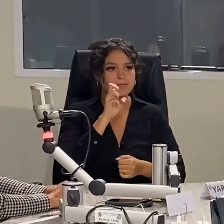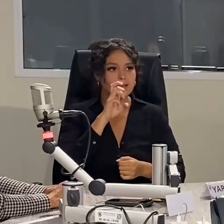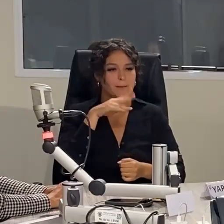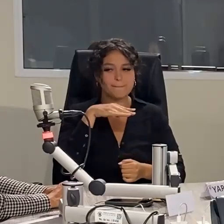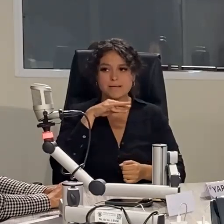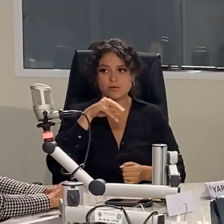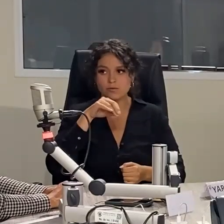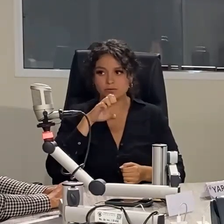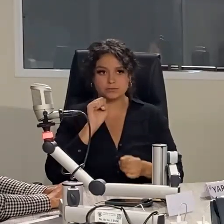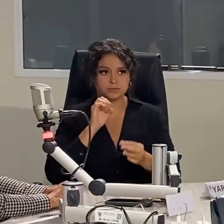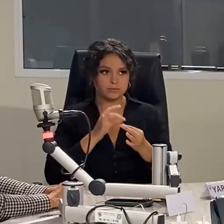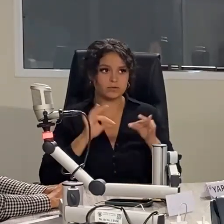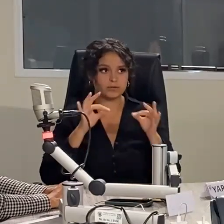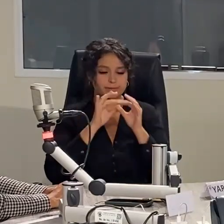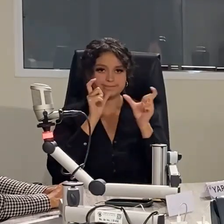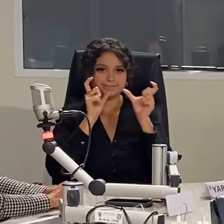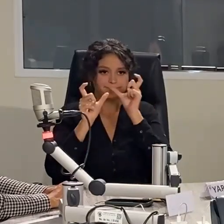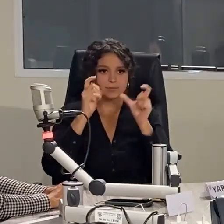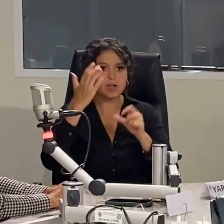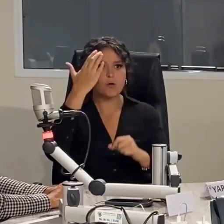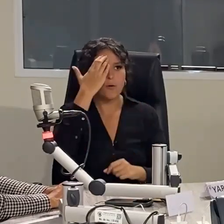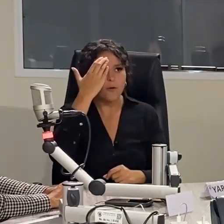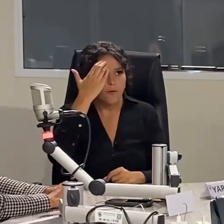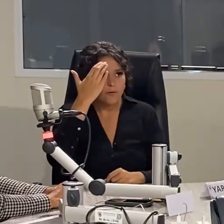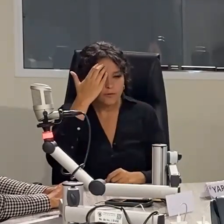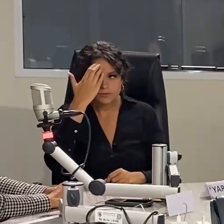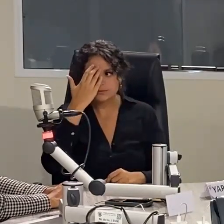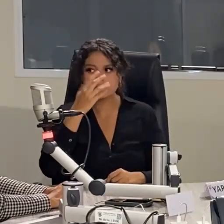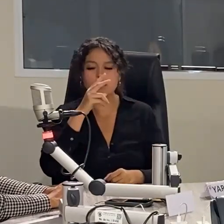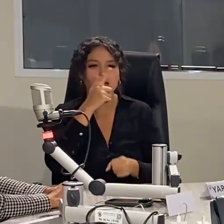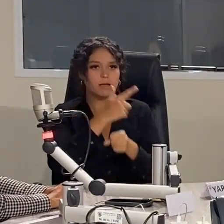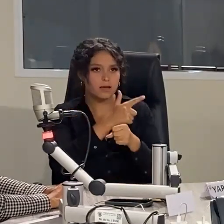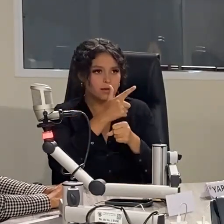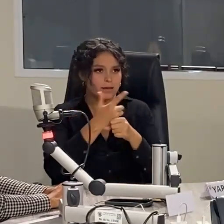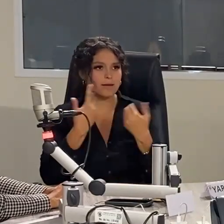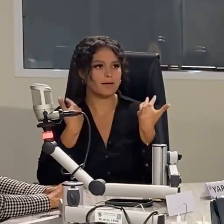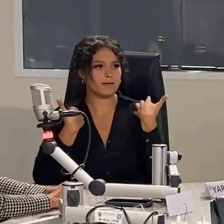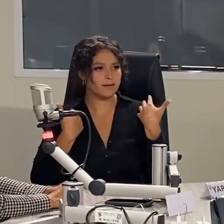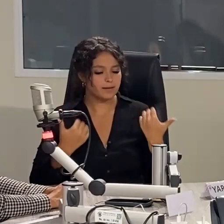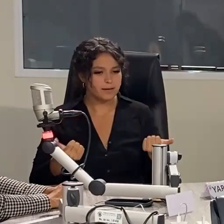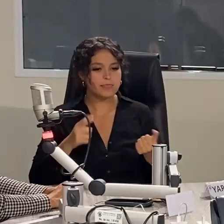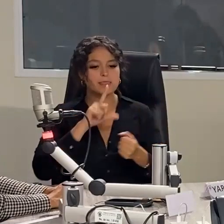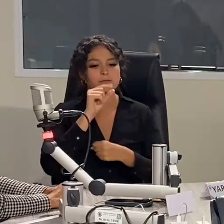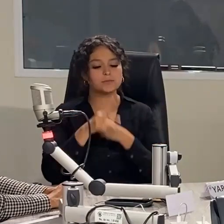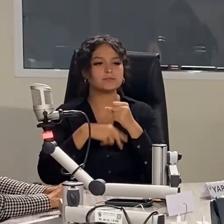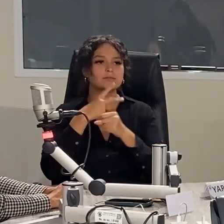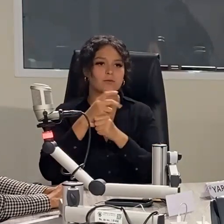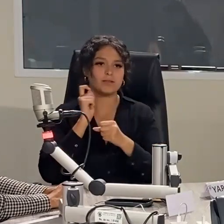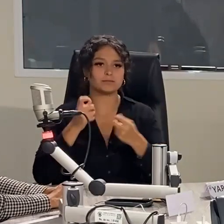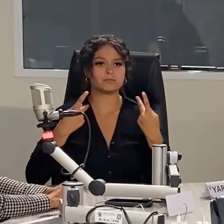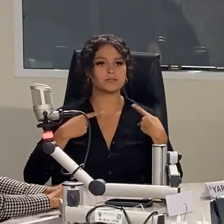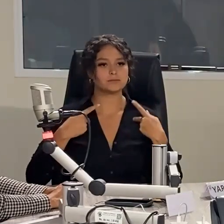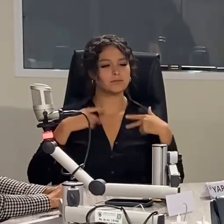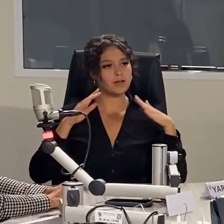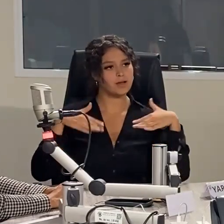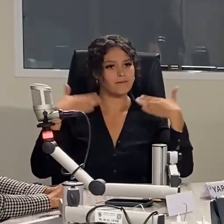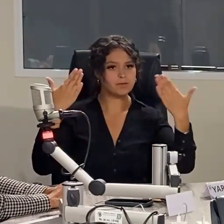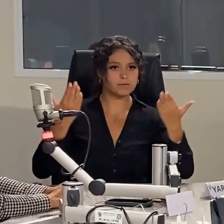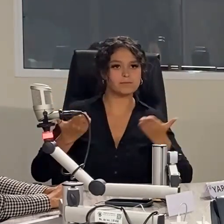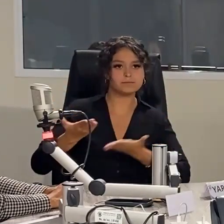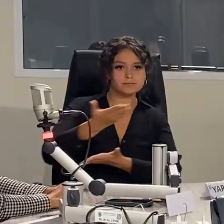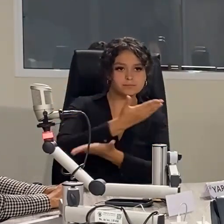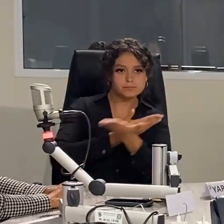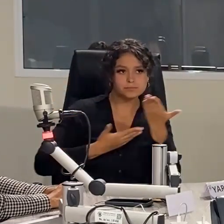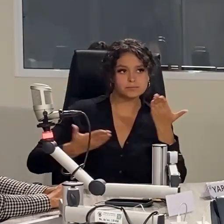conciencia real, ¿no? El conocimiento de los términos, de cómo nombrarnos a nosotros como